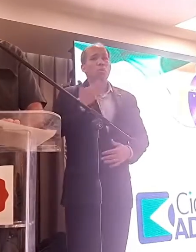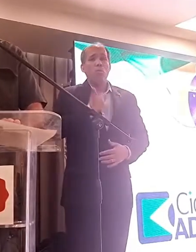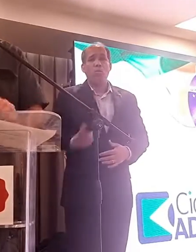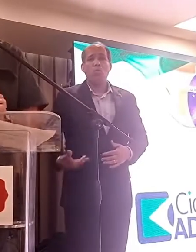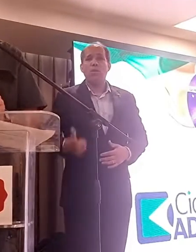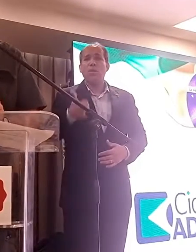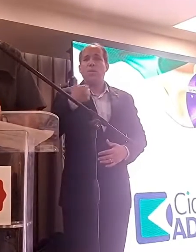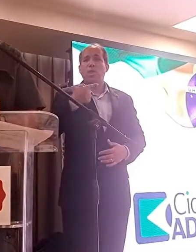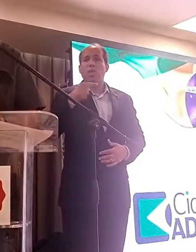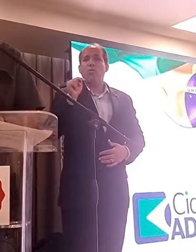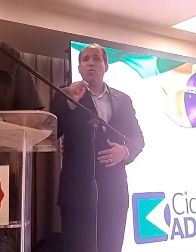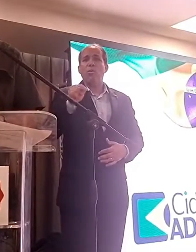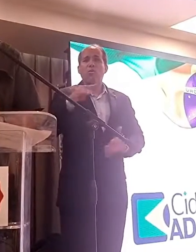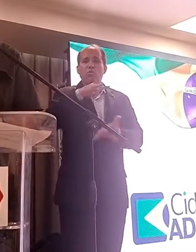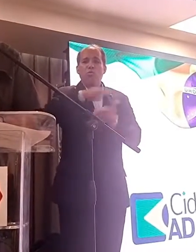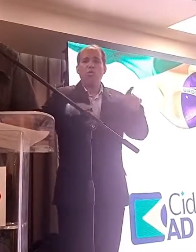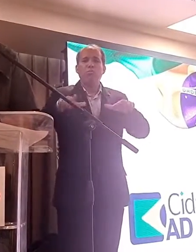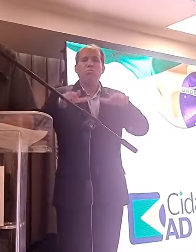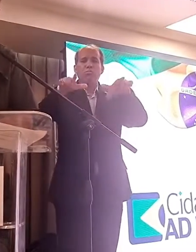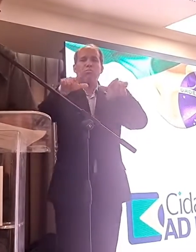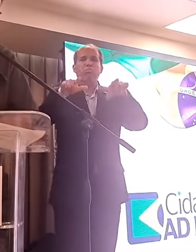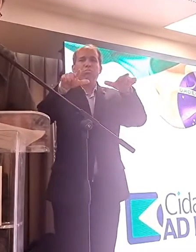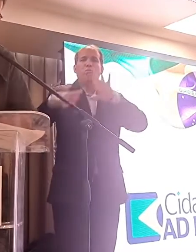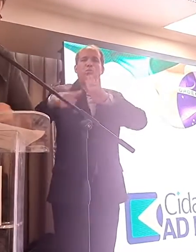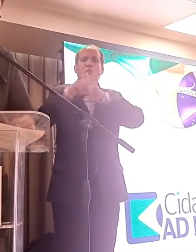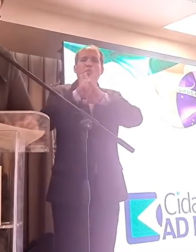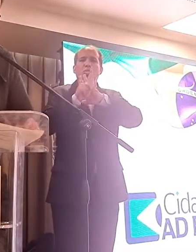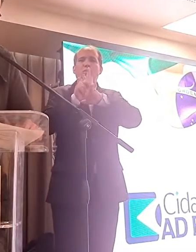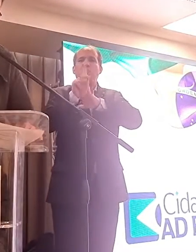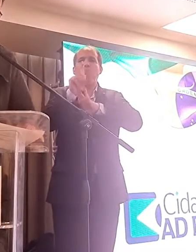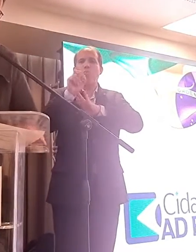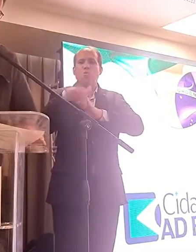mil titulações. No Brasil todo,